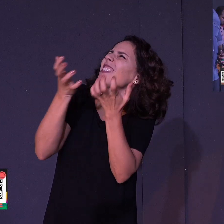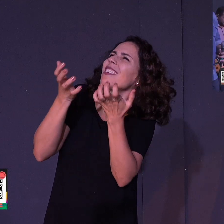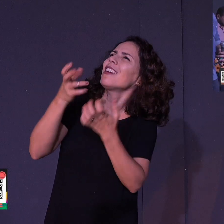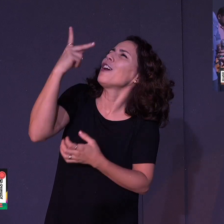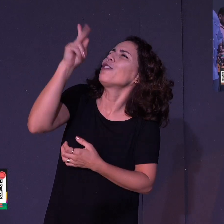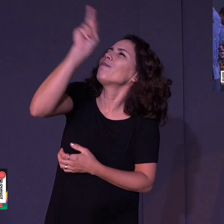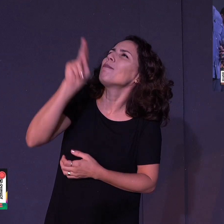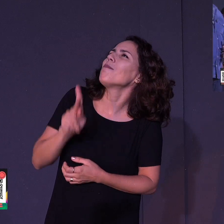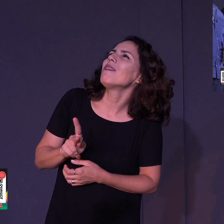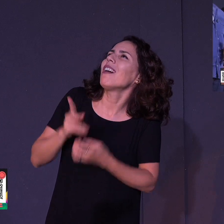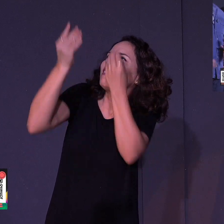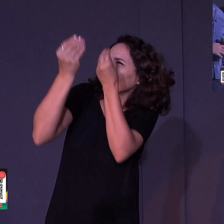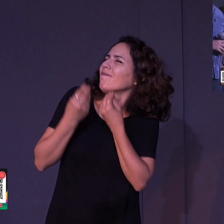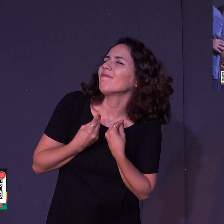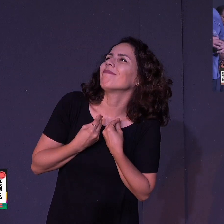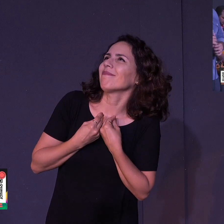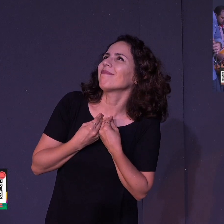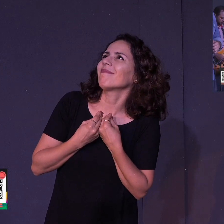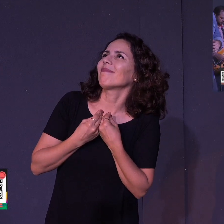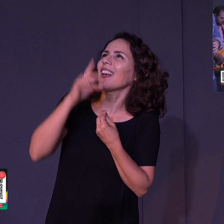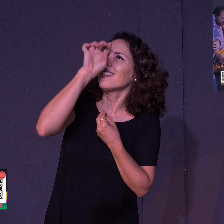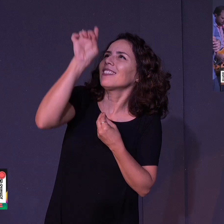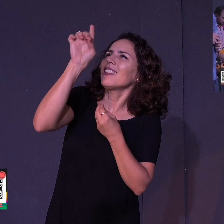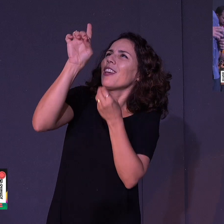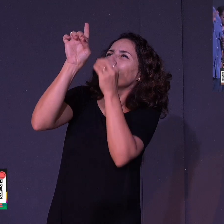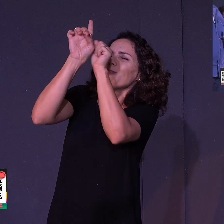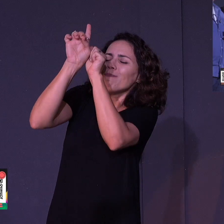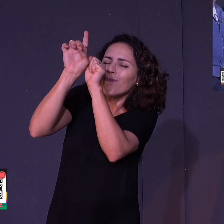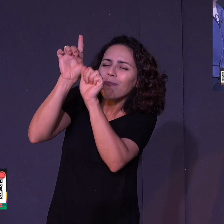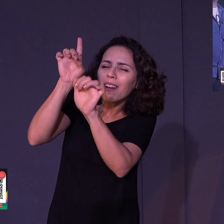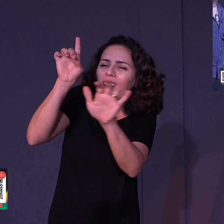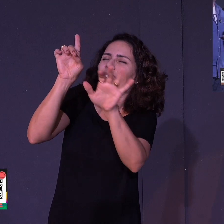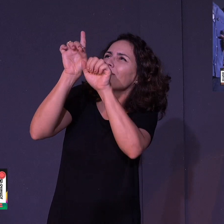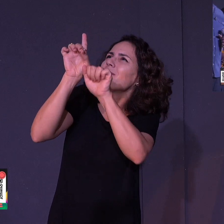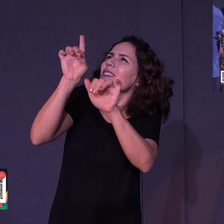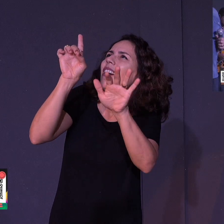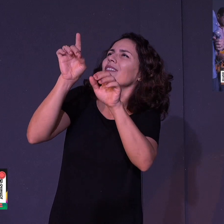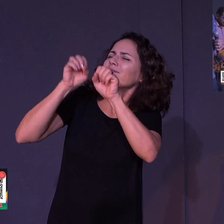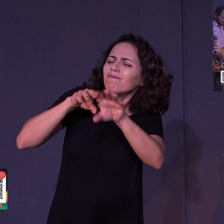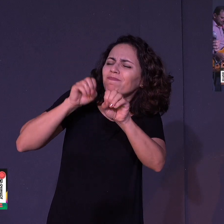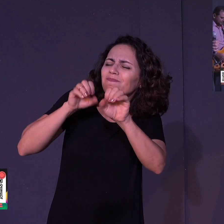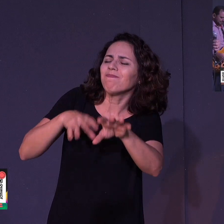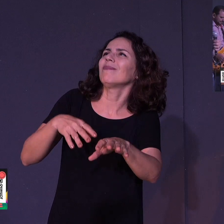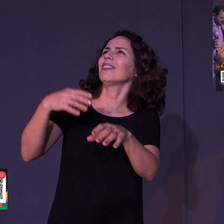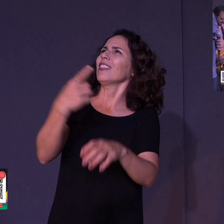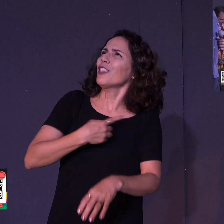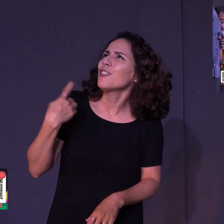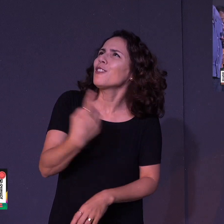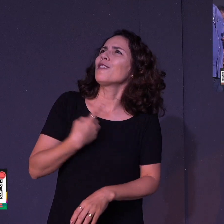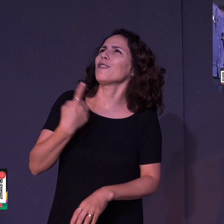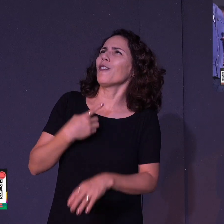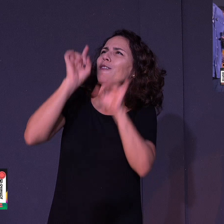ó Deus. Ó Deus, ministra a Tua igreja, fala com o Teu povo. É a menina dos Teus olhos. É um povo que se chama pelo